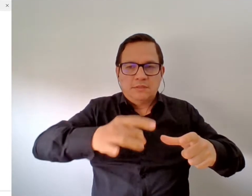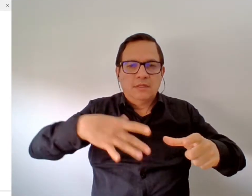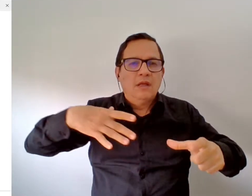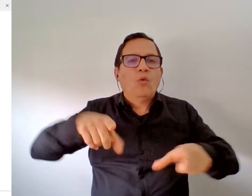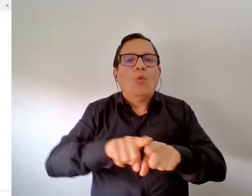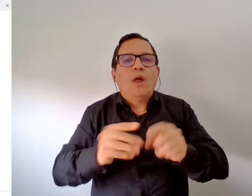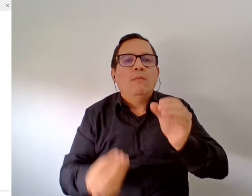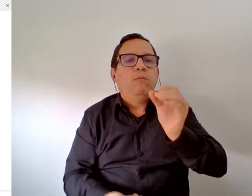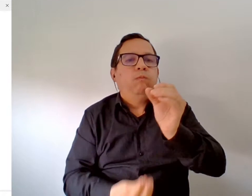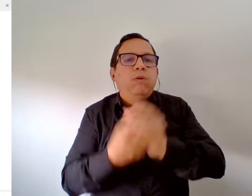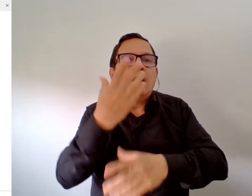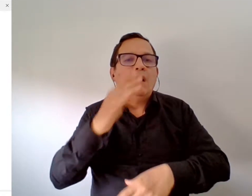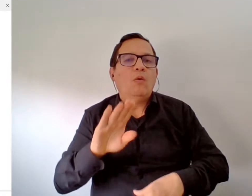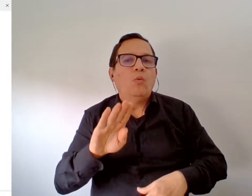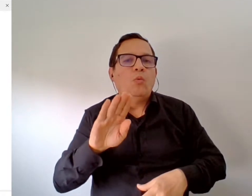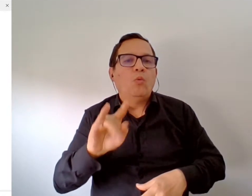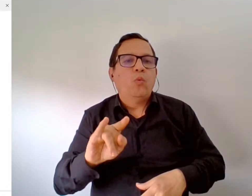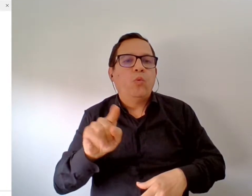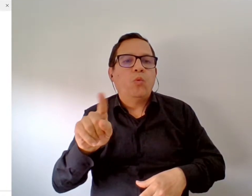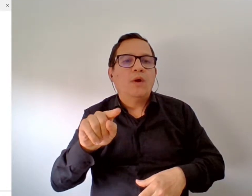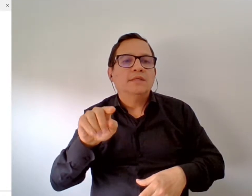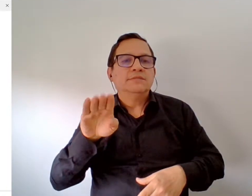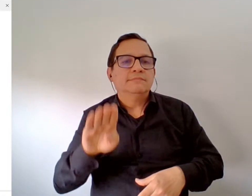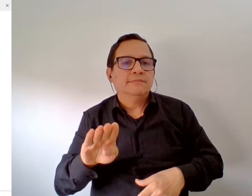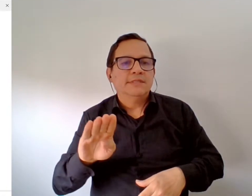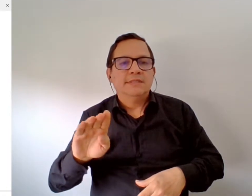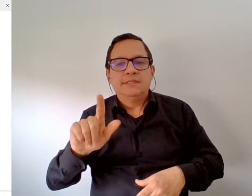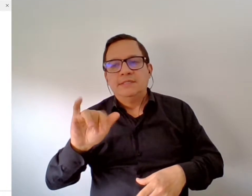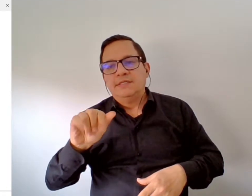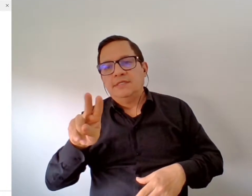la creación de USB Live Linux.